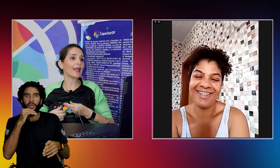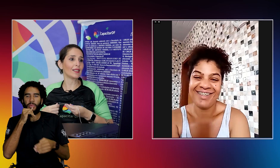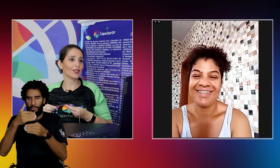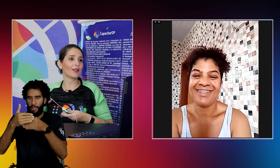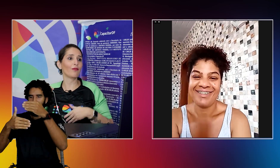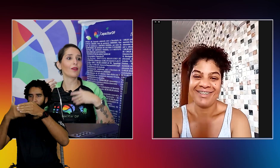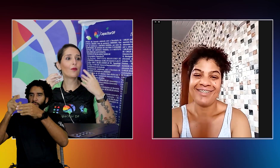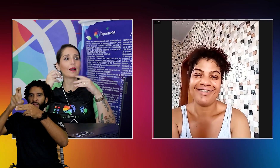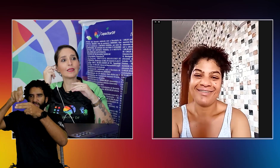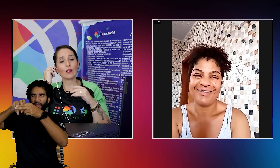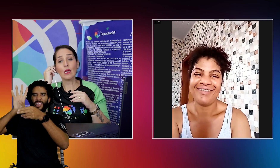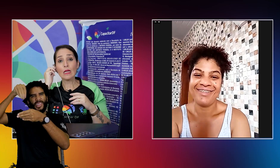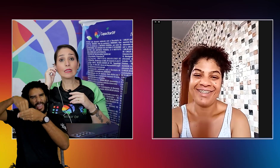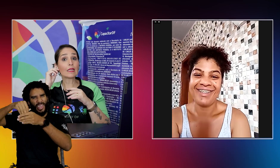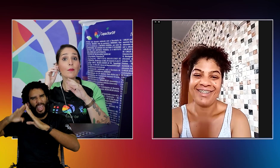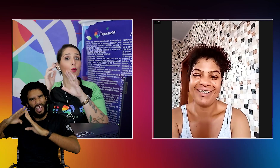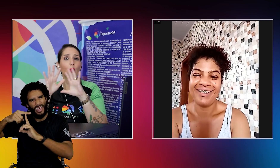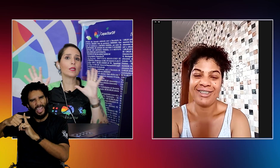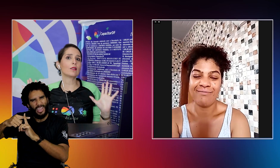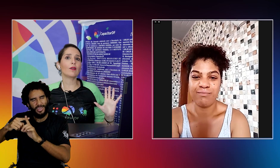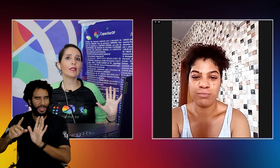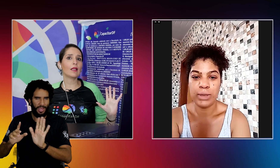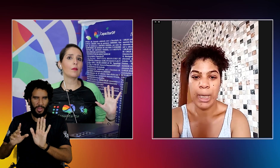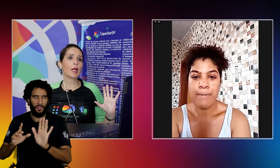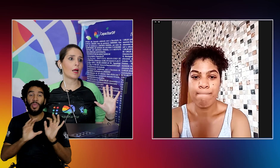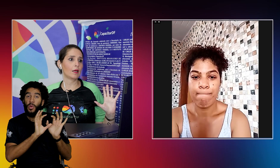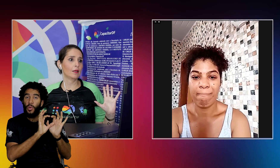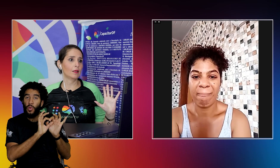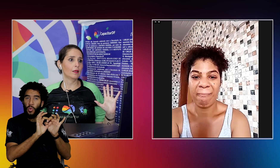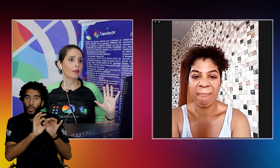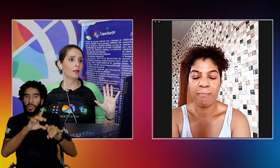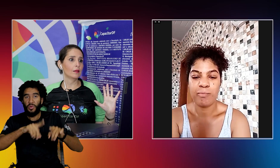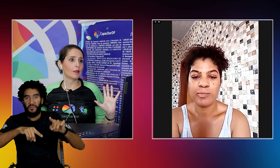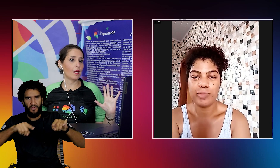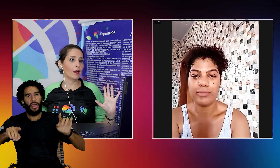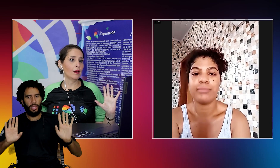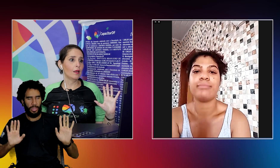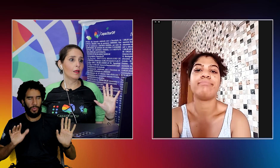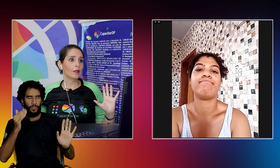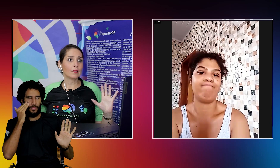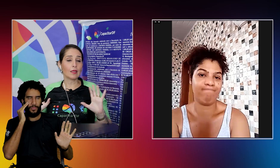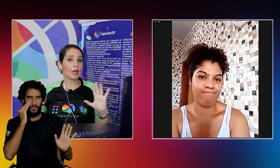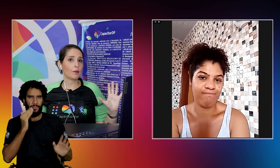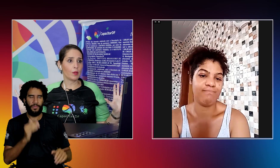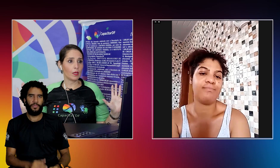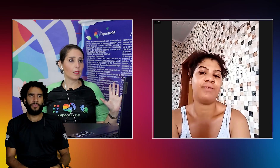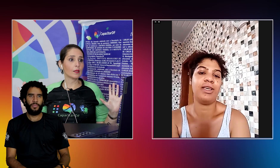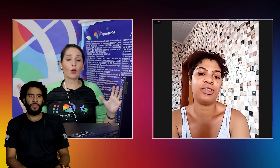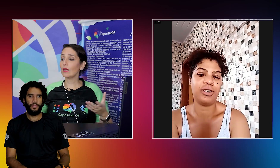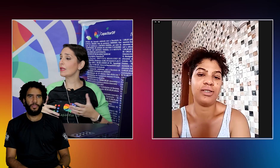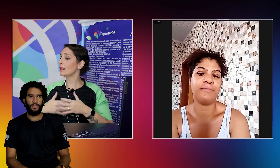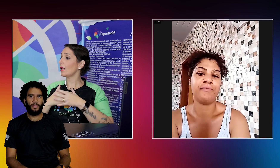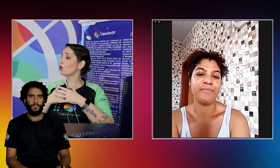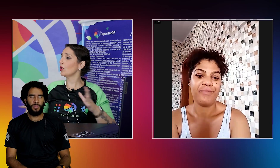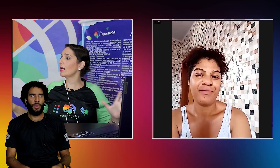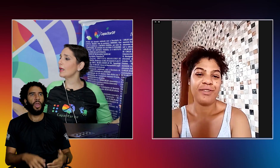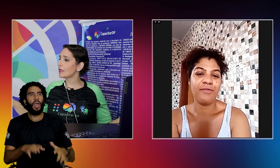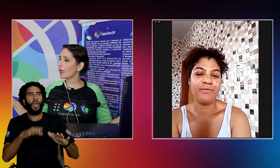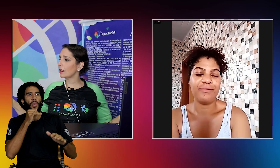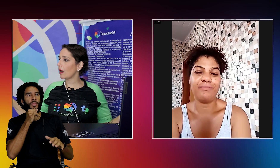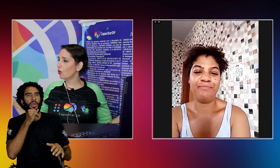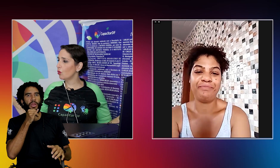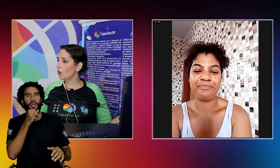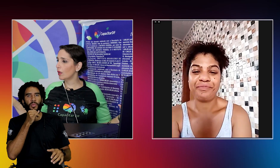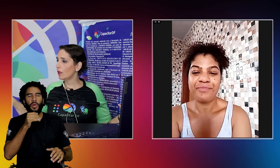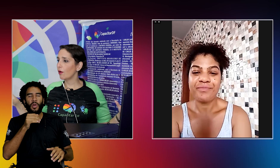da igreja. Então fica uma questão. Sempre o contexto vai determinar, tá? Sempre. Entendi. Então, assim, tá toda a